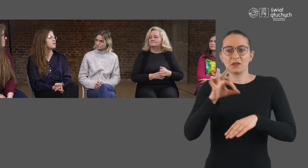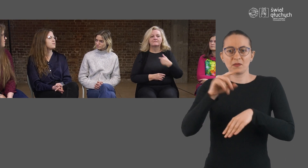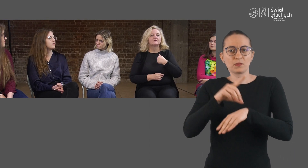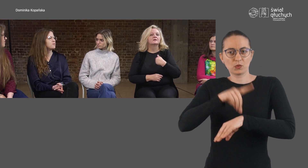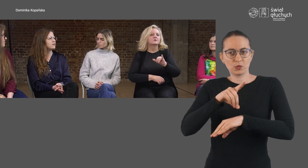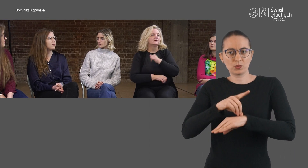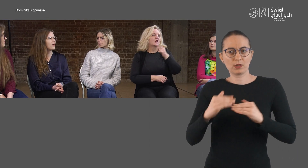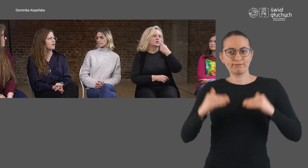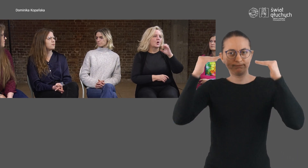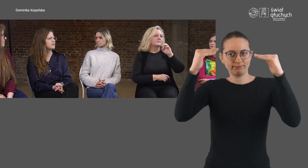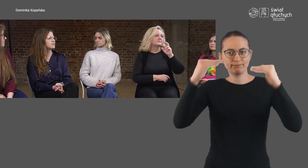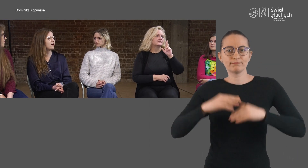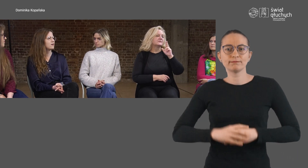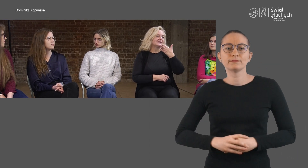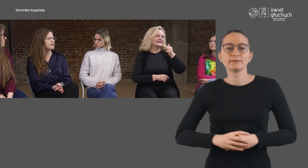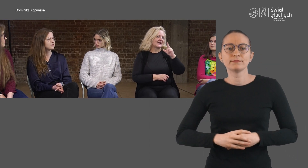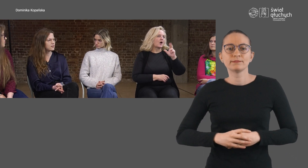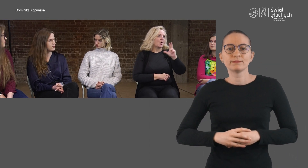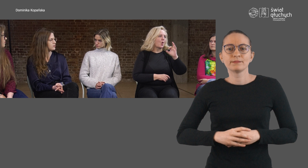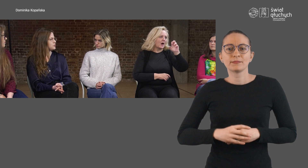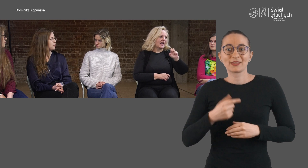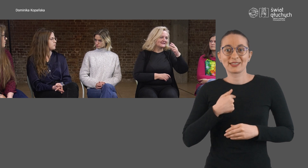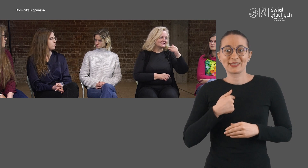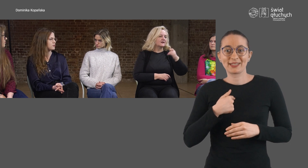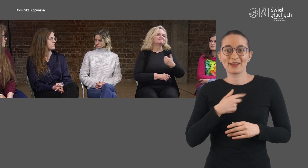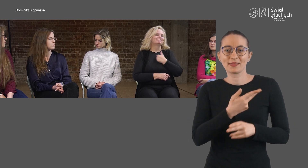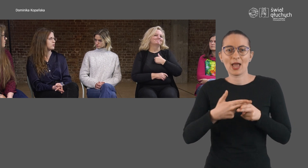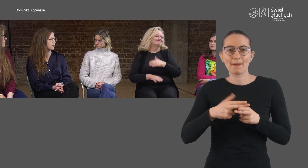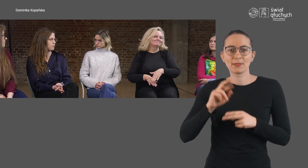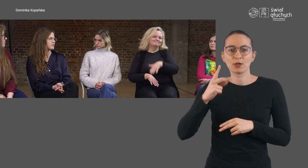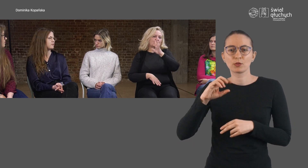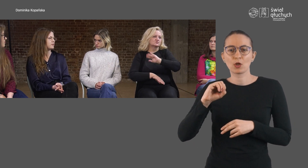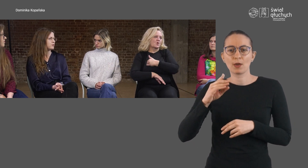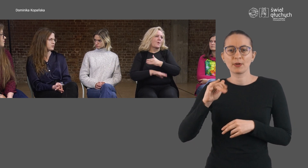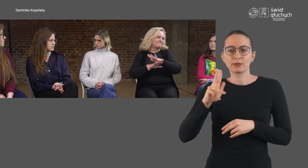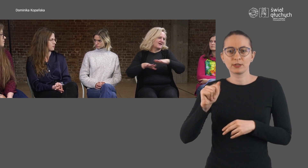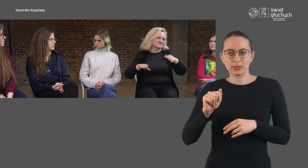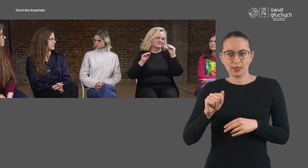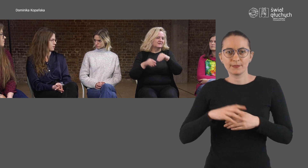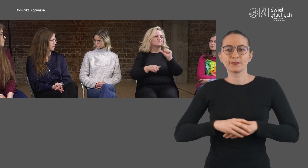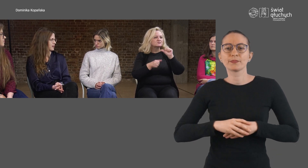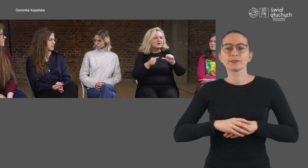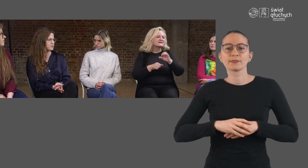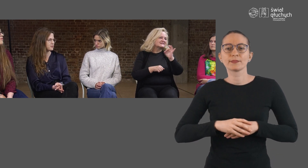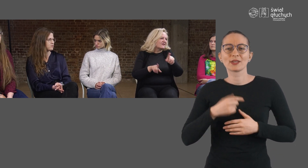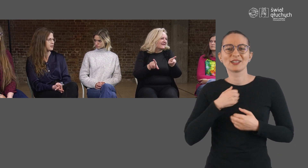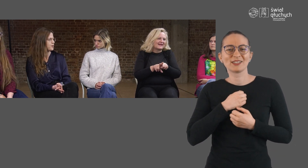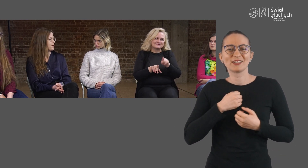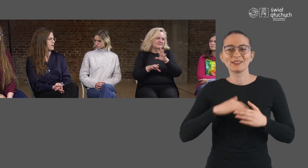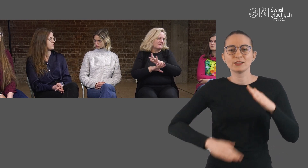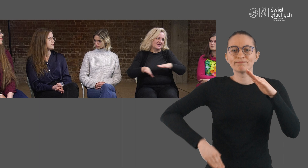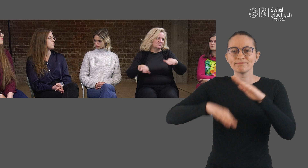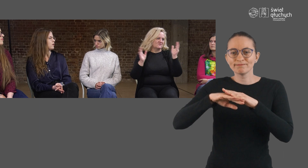Ja mam na imię Dominika Kochańska. Niestety chodziłam od początku do szkół masowych i przedszkoli i zerówek też